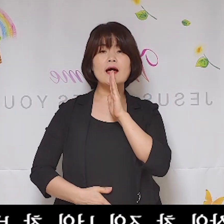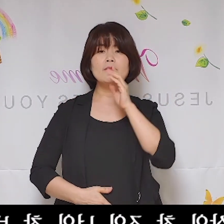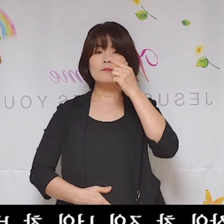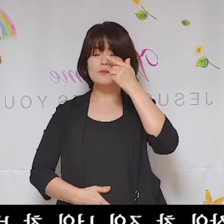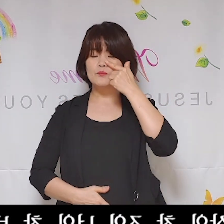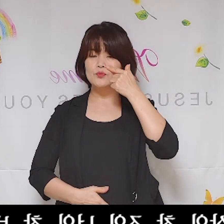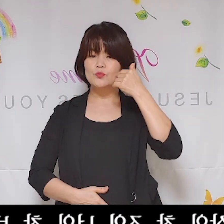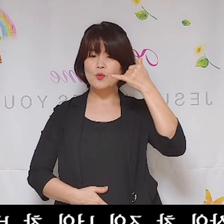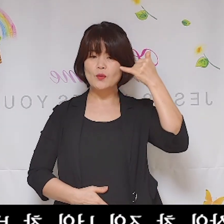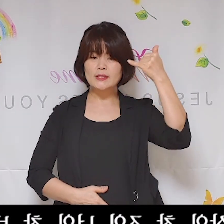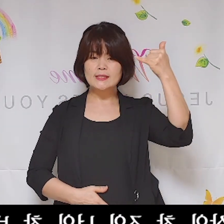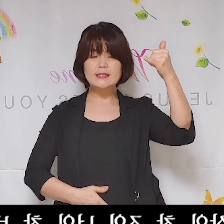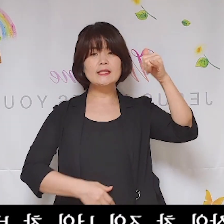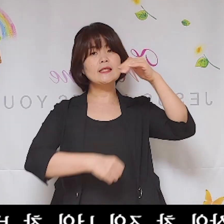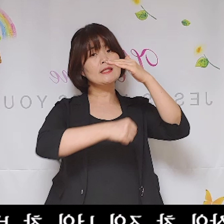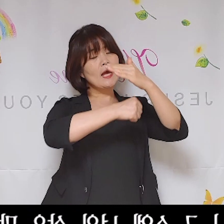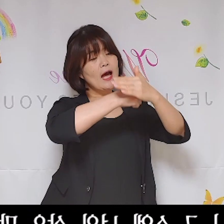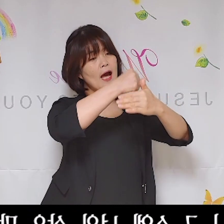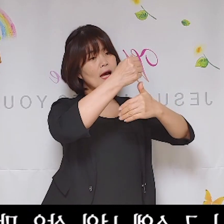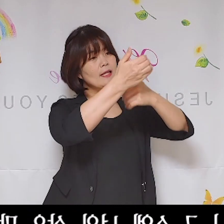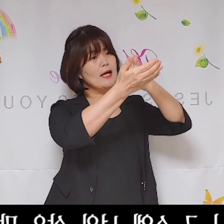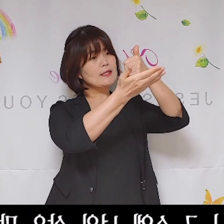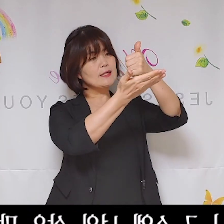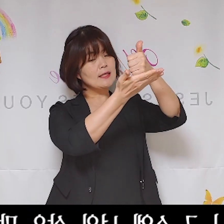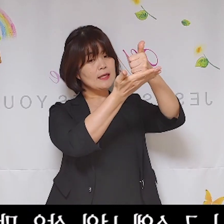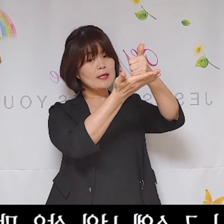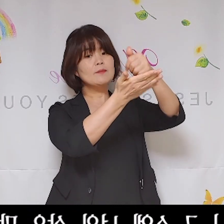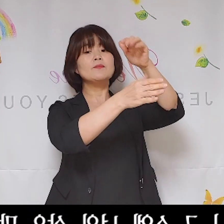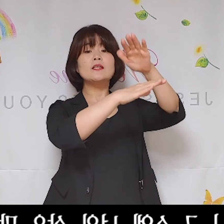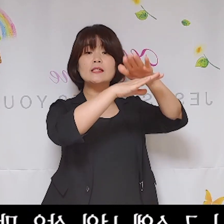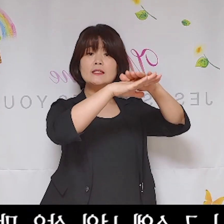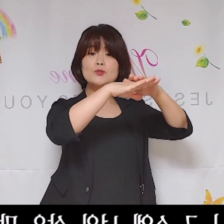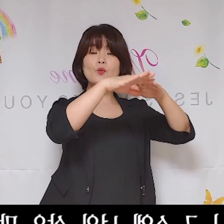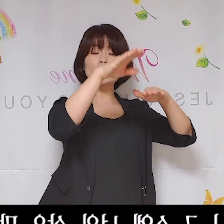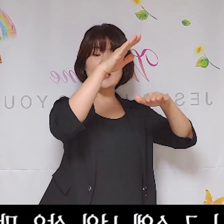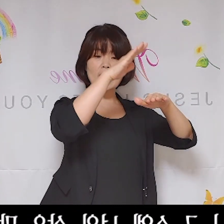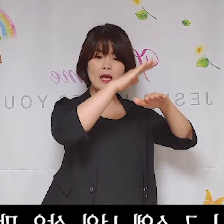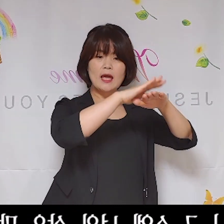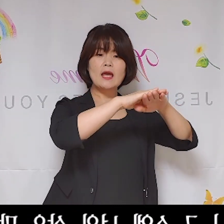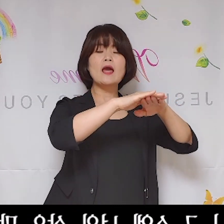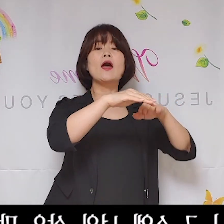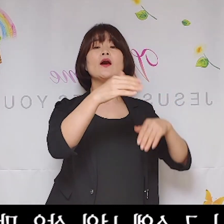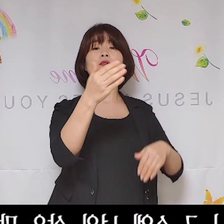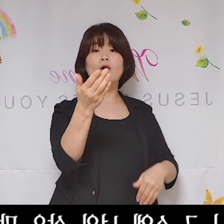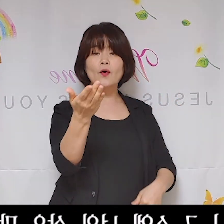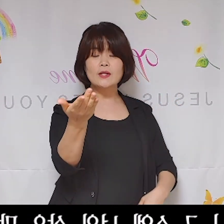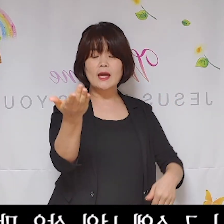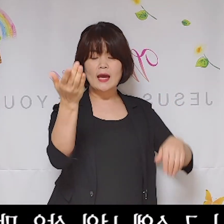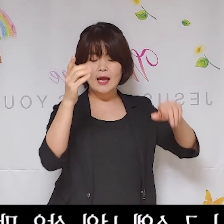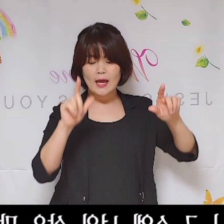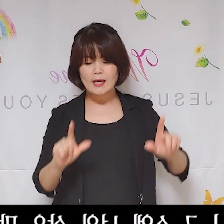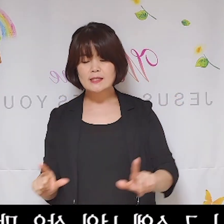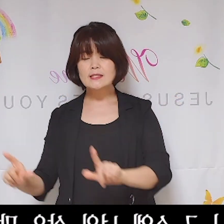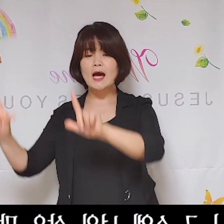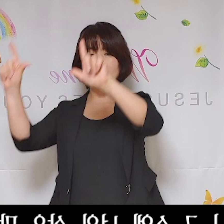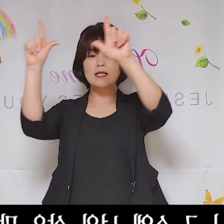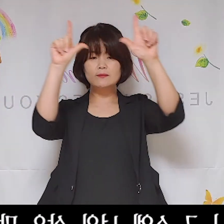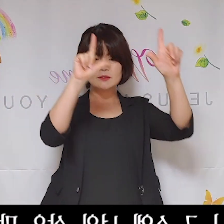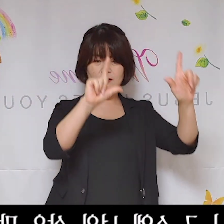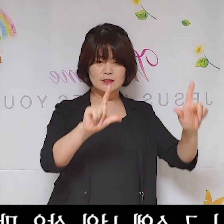참 부모이신 하나님 그 손에 너의